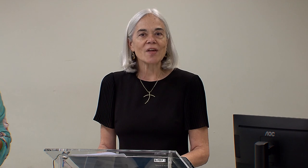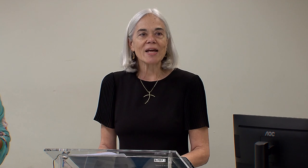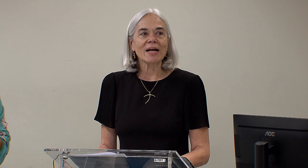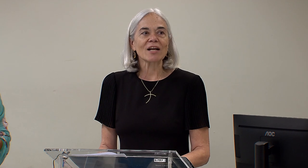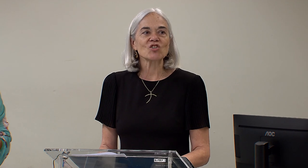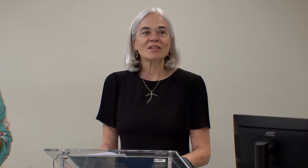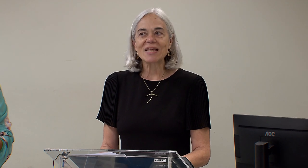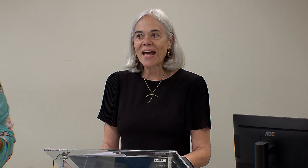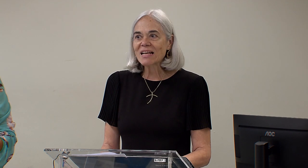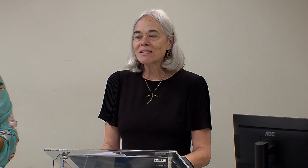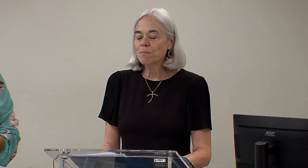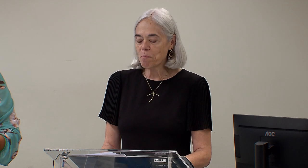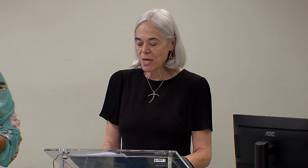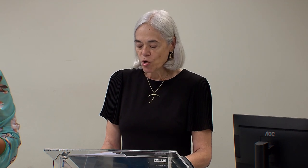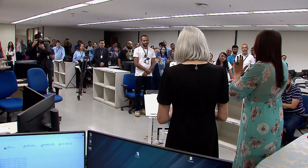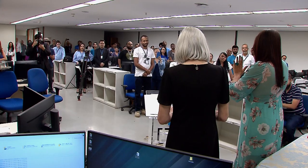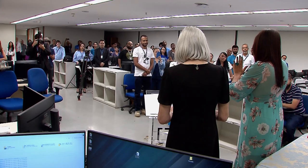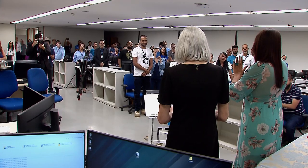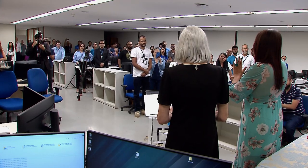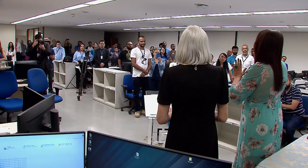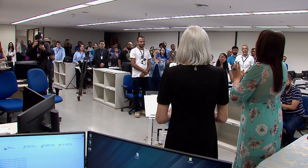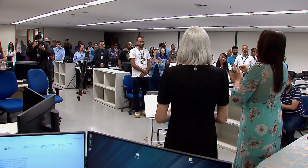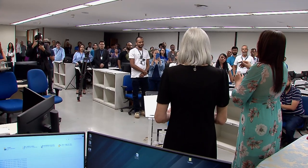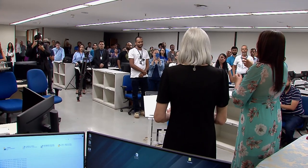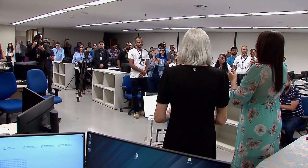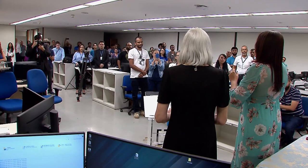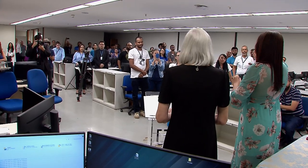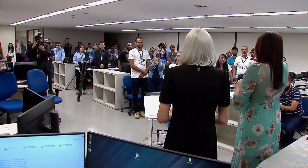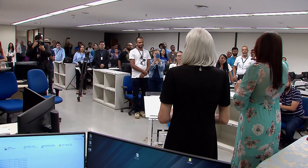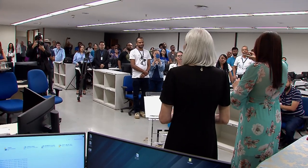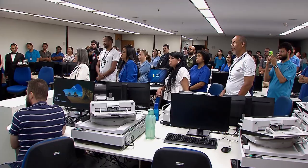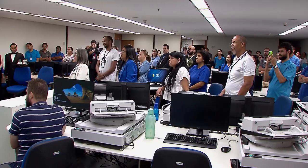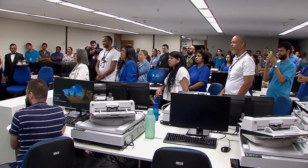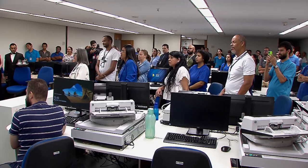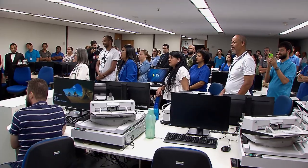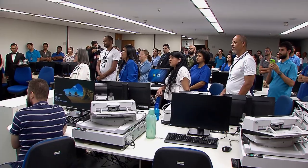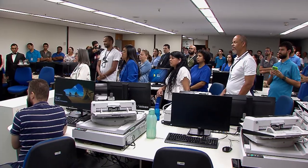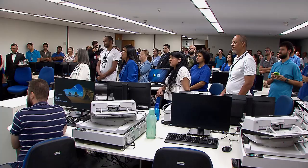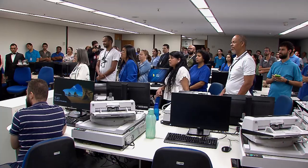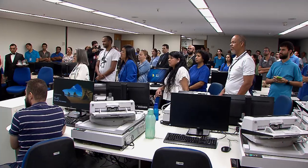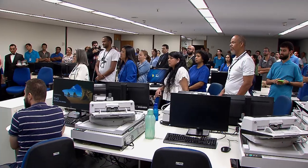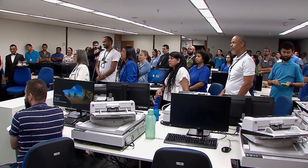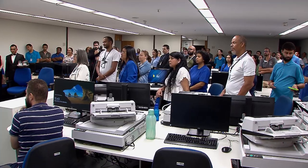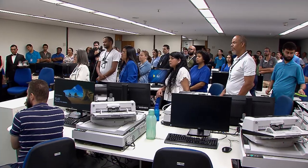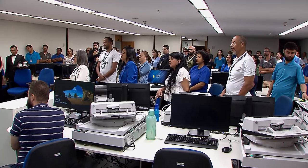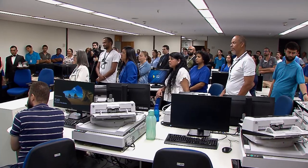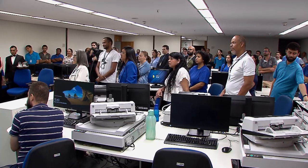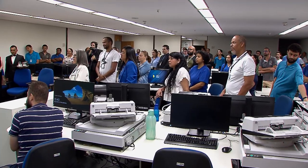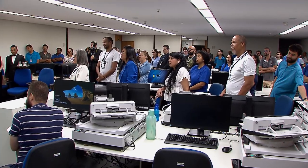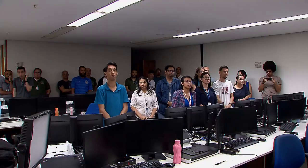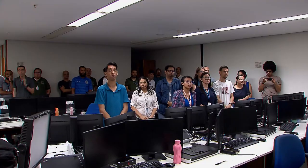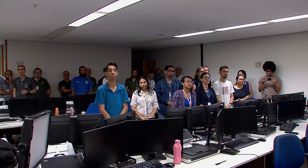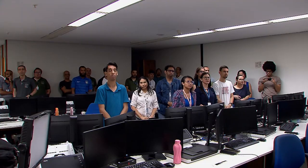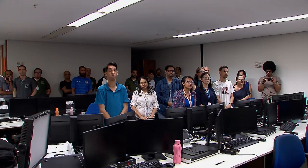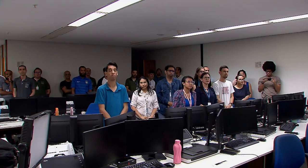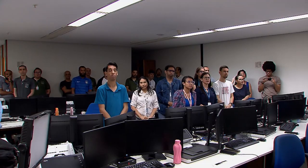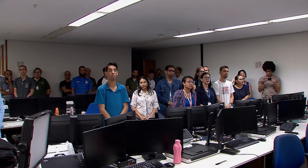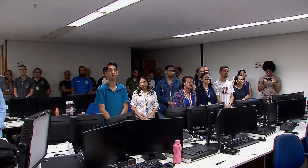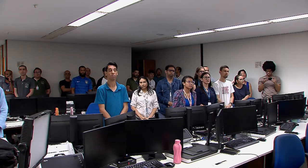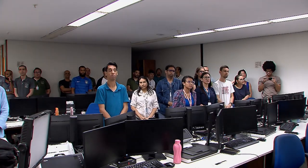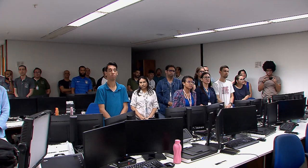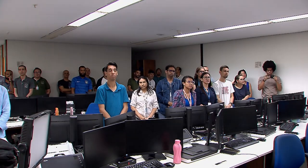Ao discursar, a presidente ressaltou a importância do trabalho dos 142 colaboradores surtos